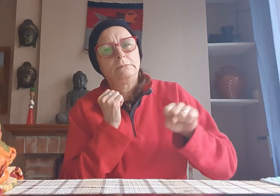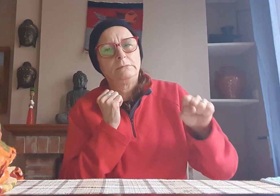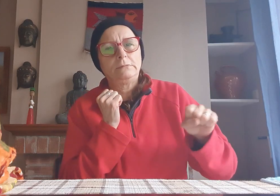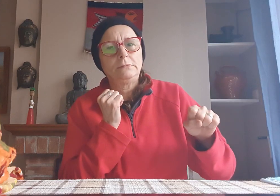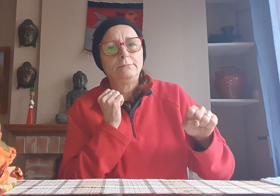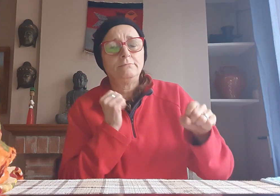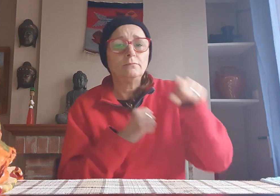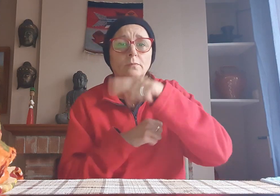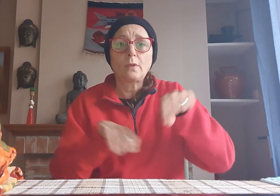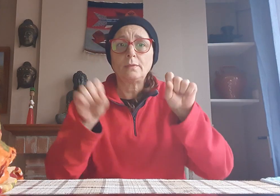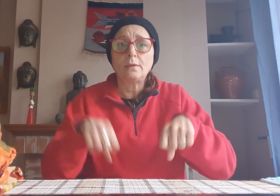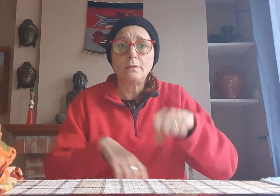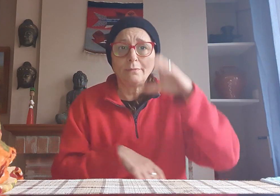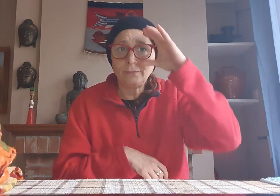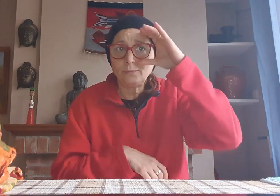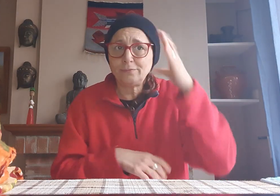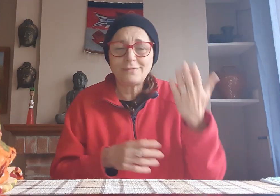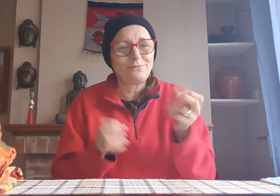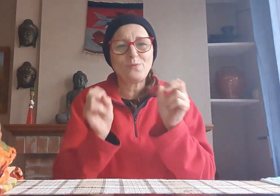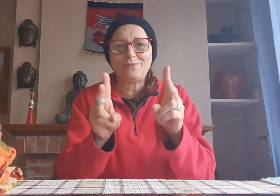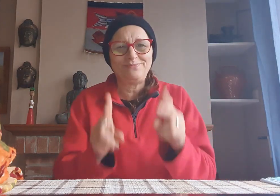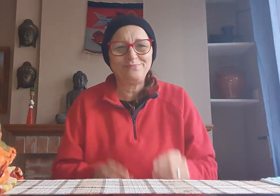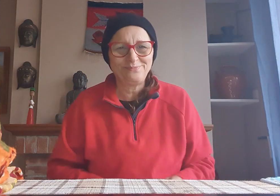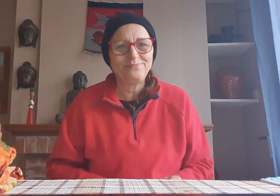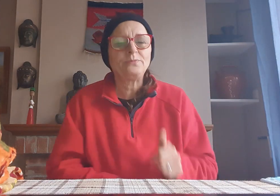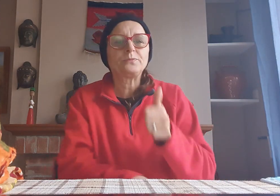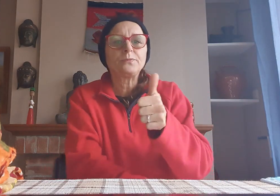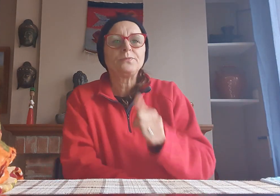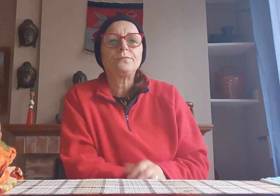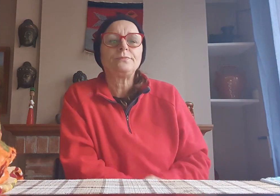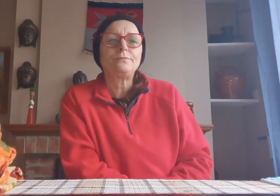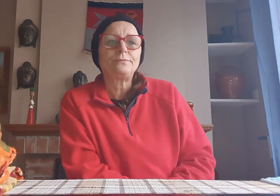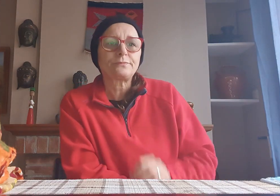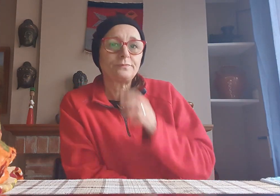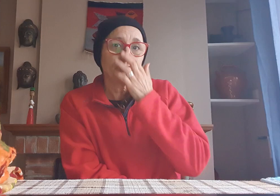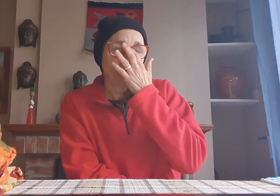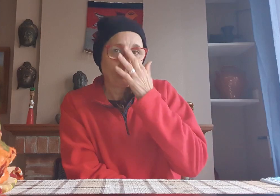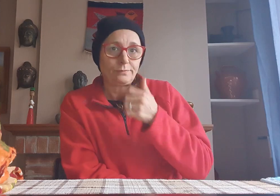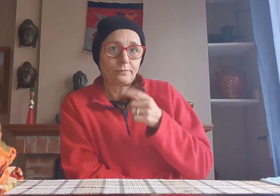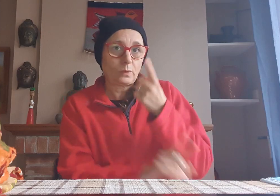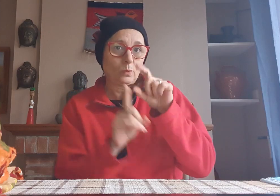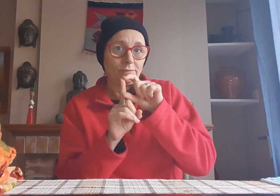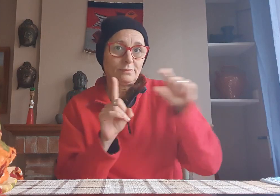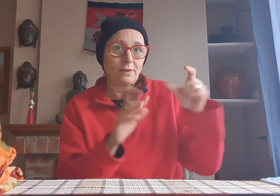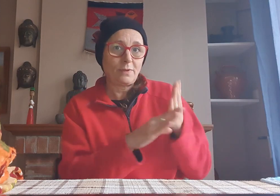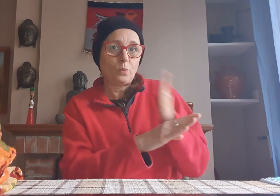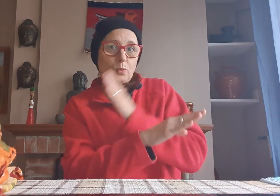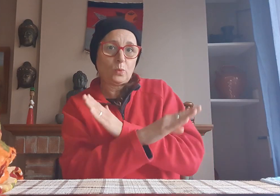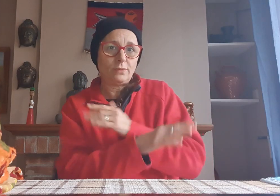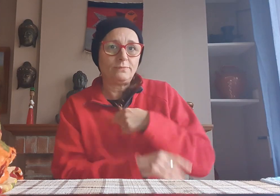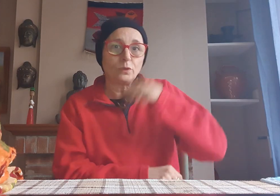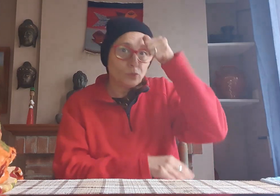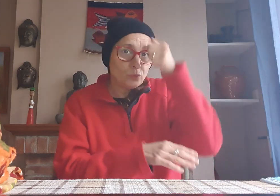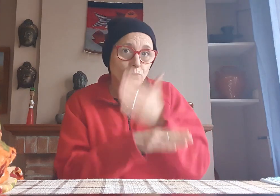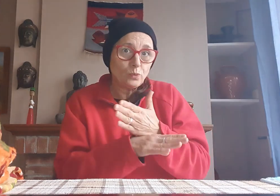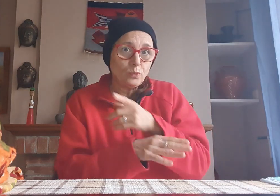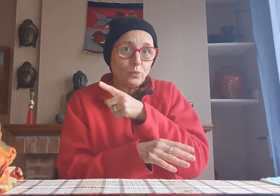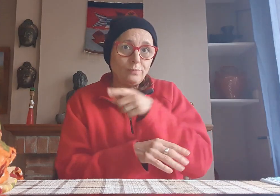venta por 14 millones de dólares. 14 millones nos va a dar un buen beneficio para las dos casas. ¿Qué te parece? ¿Vamos con 14?